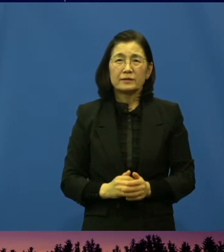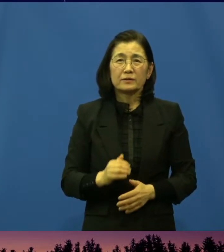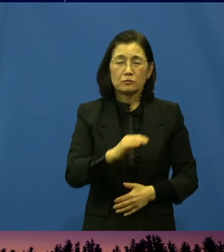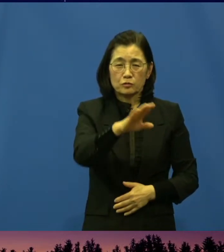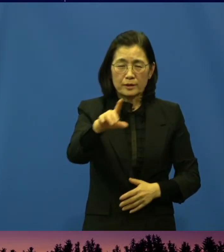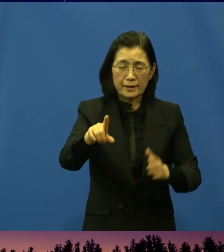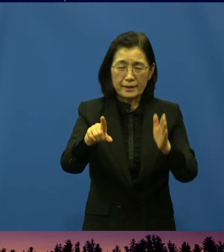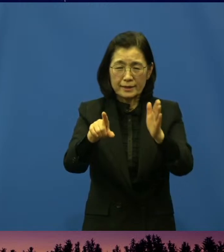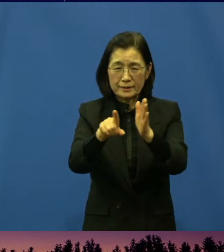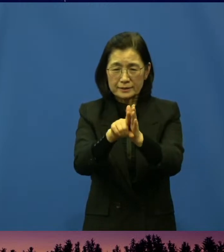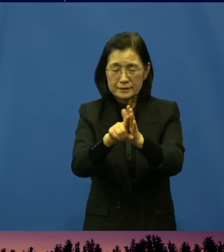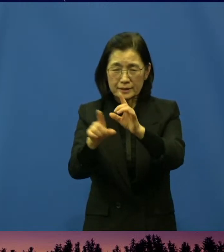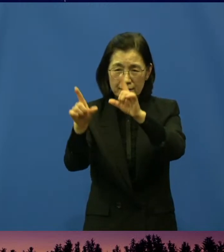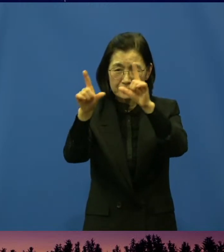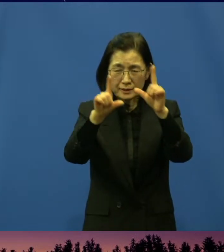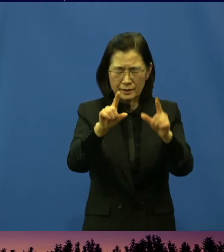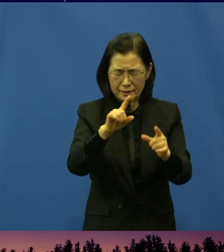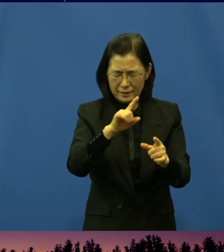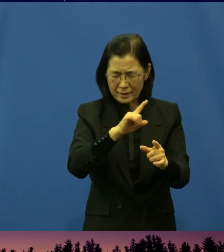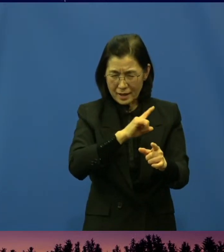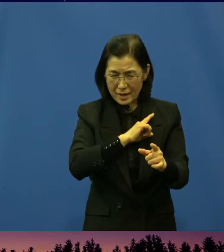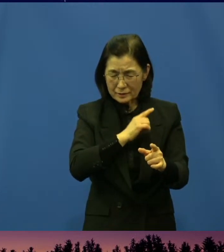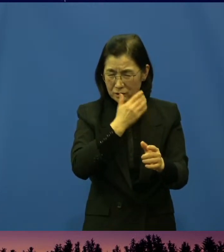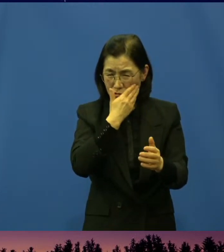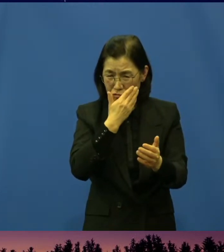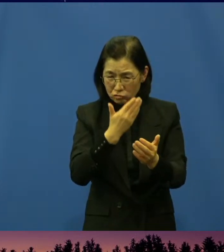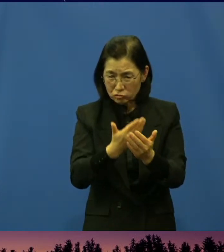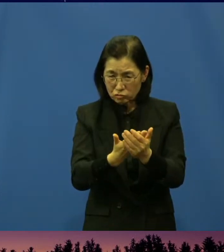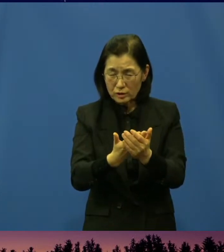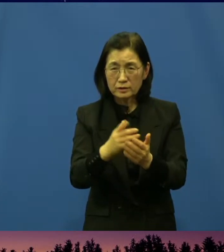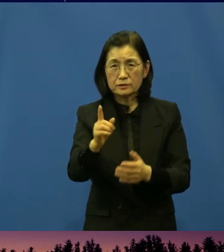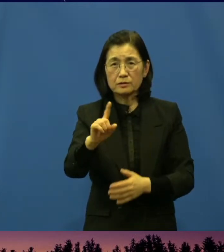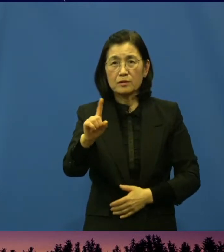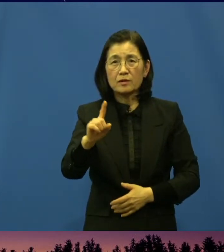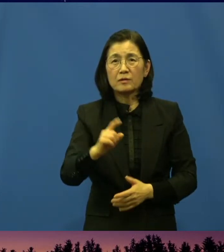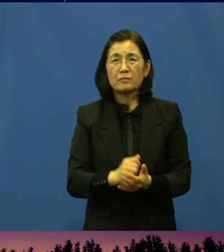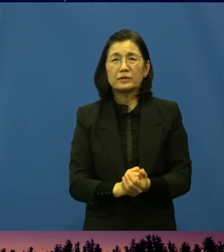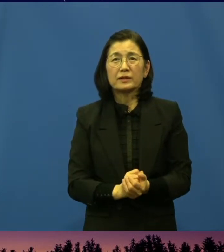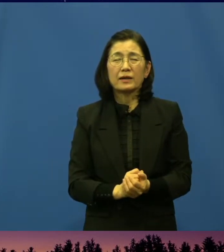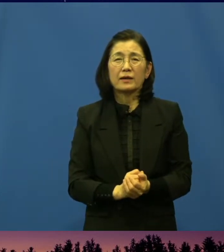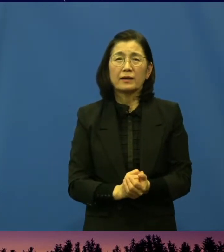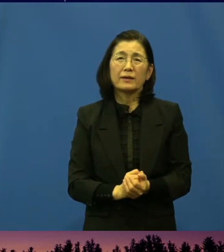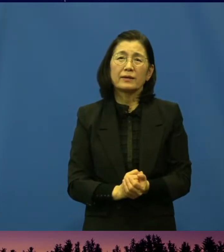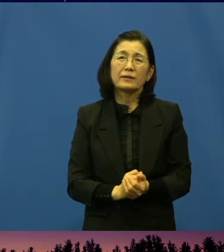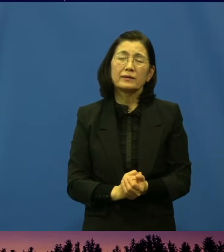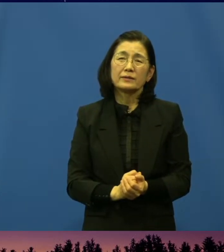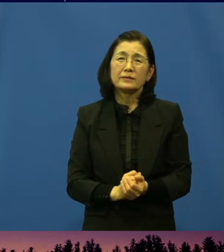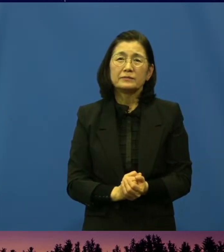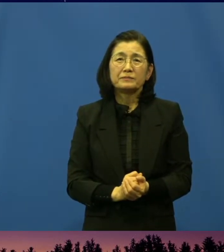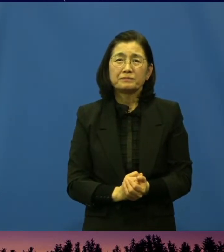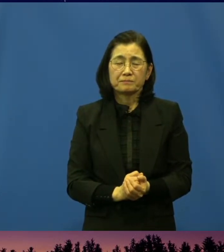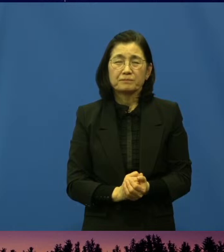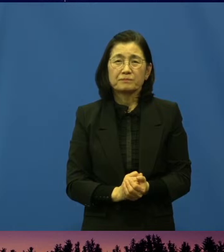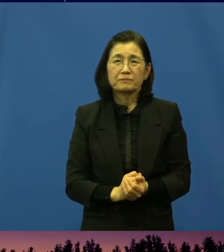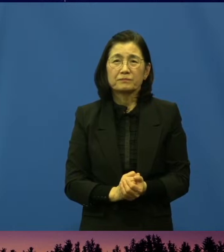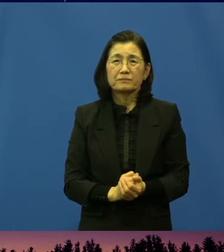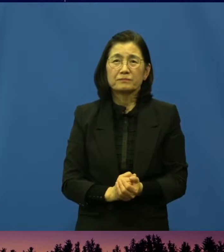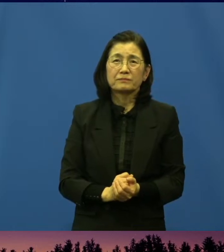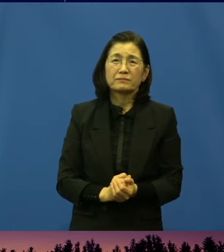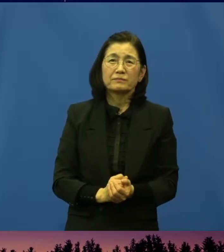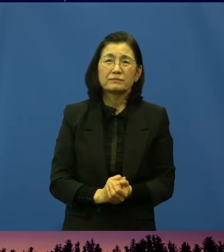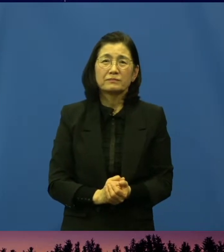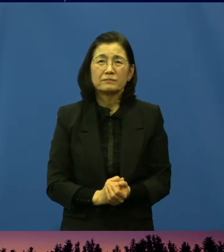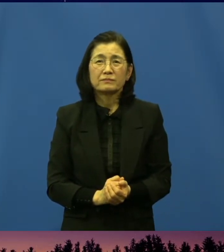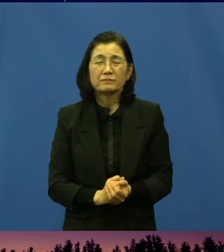핵심은 그런 싸움이에요. 우리의 본질, 그죠? 우리의 핵심, 우리의 본 주제,